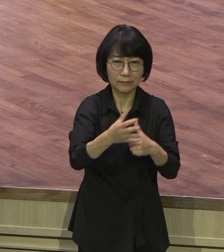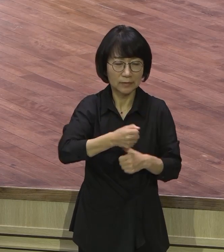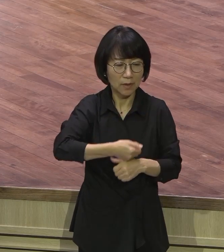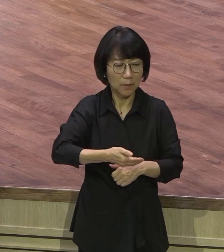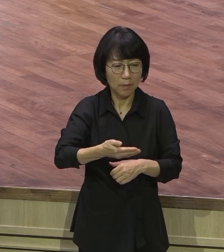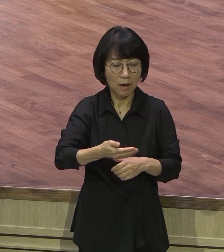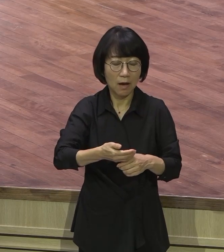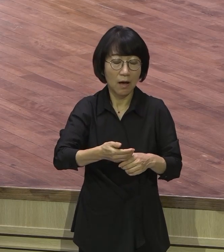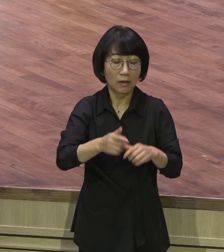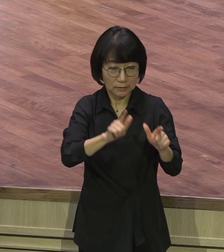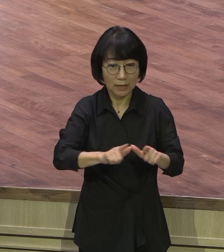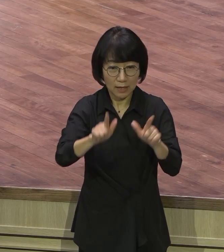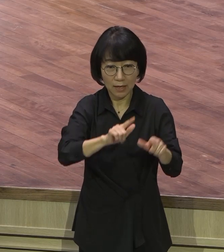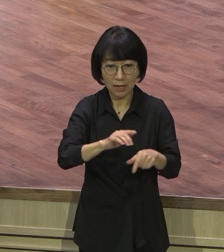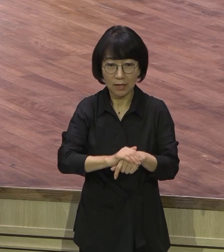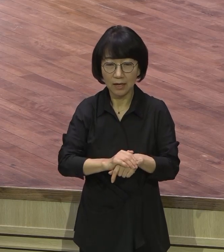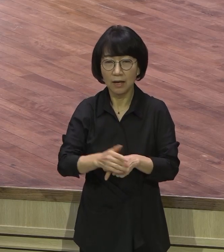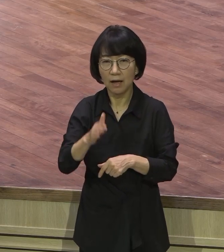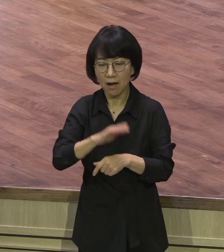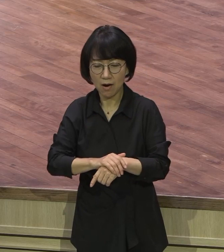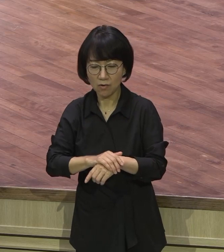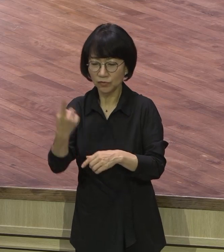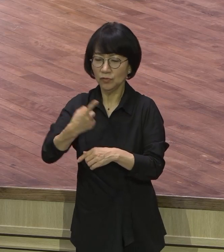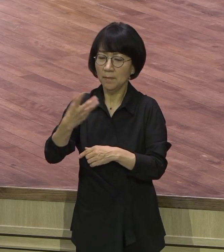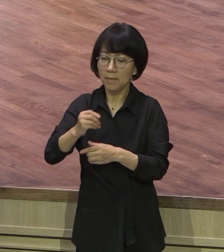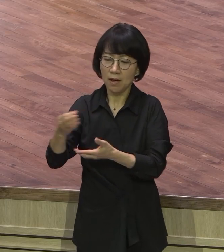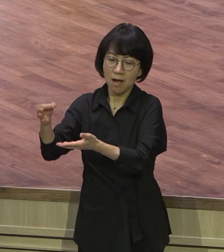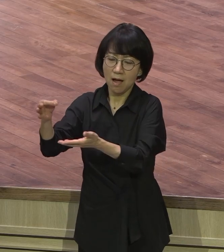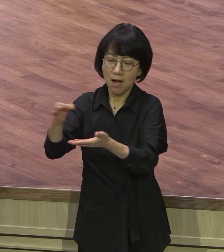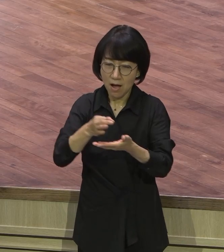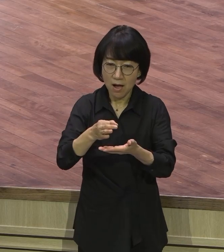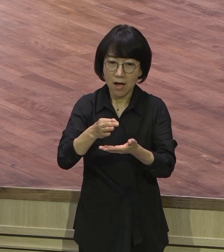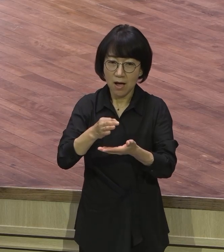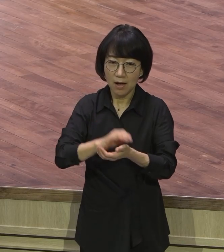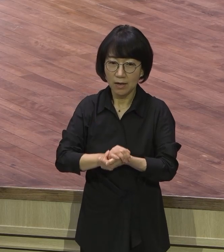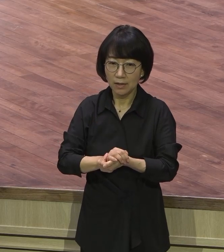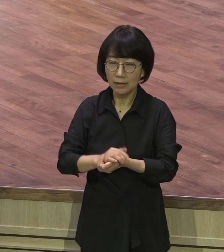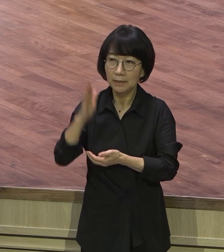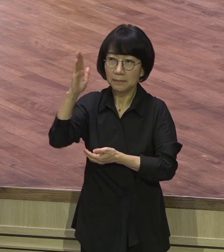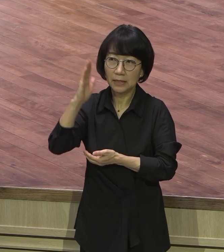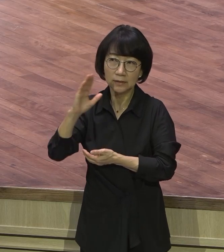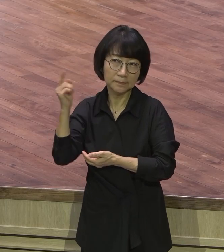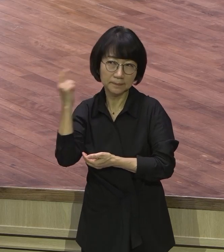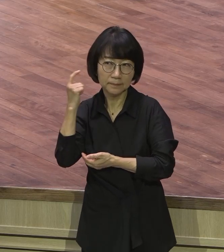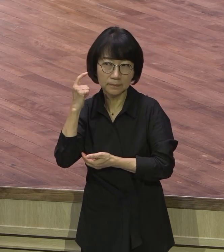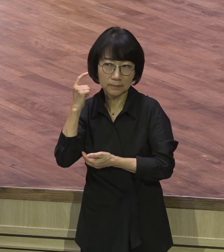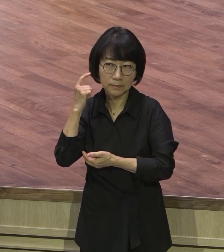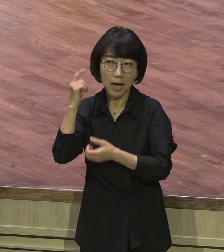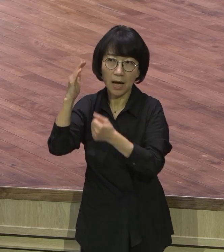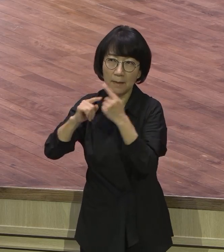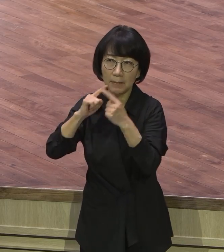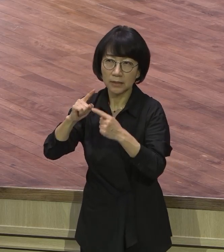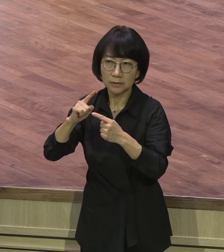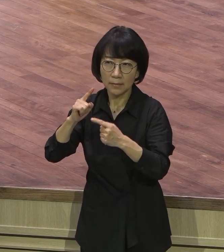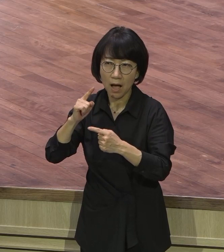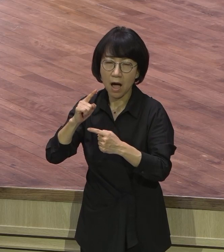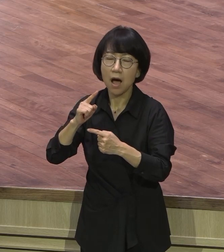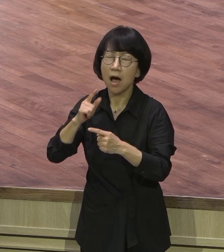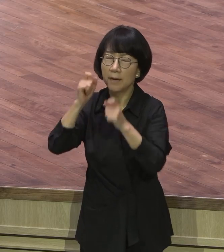보통상 가지 몇 억보다 큰 돈이 메시지 듣다가 하나님 말씀 듣고 말씀해 말씀